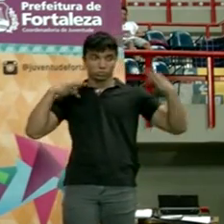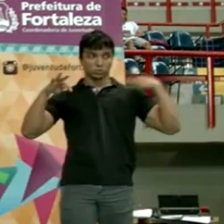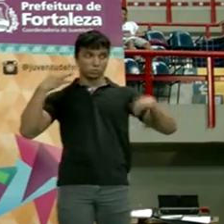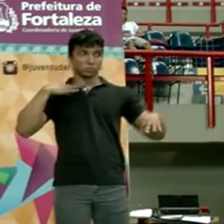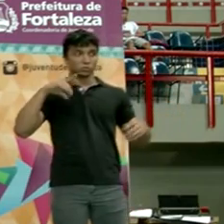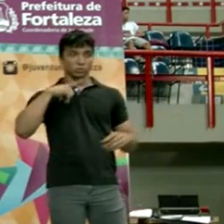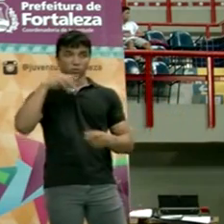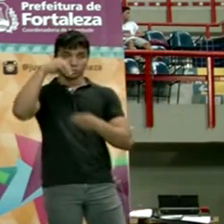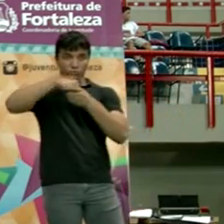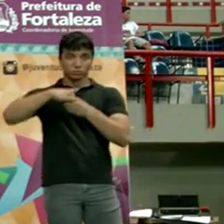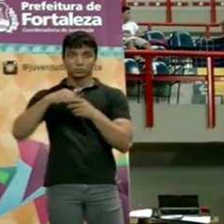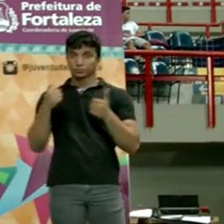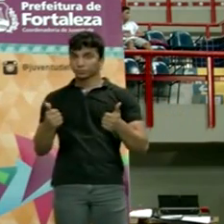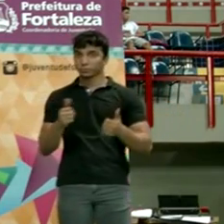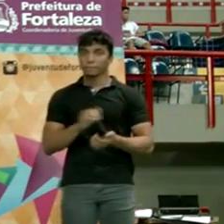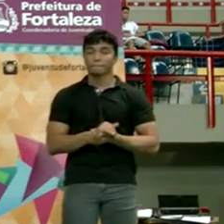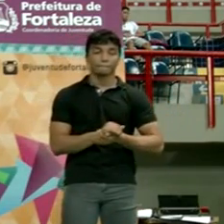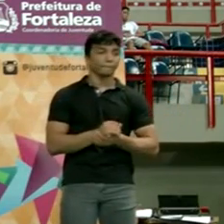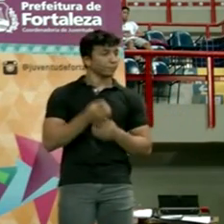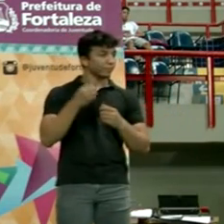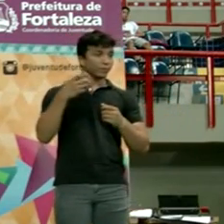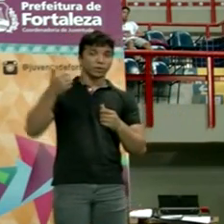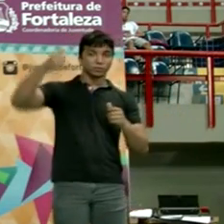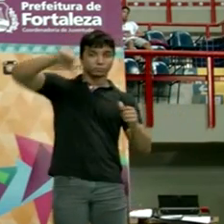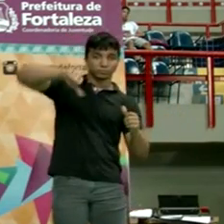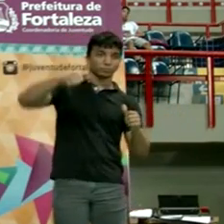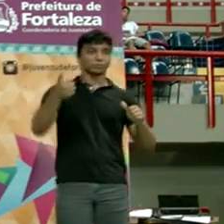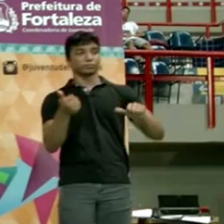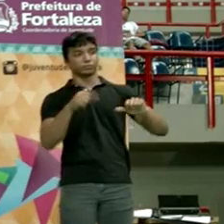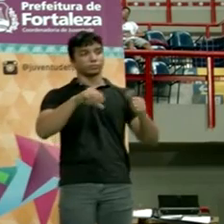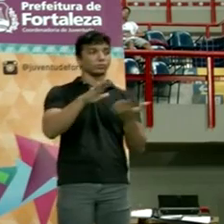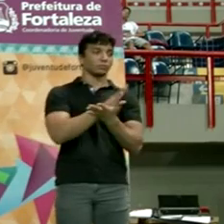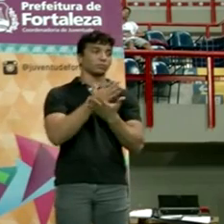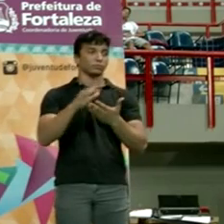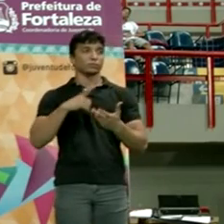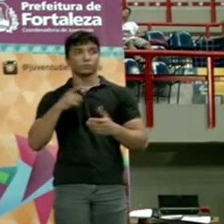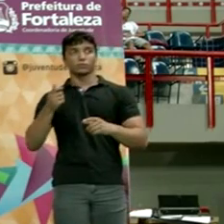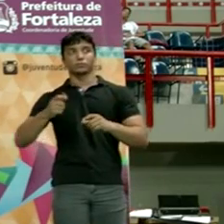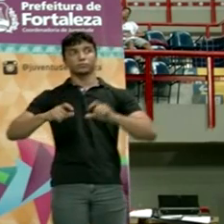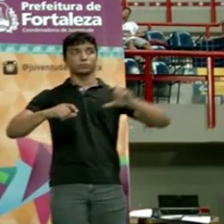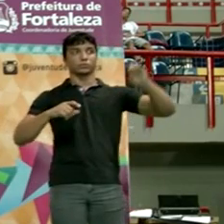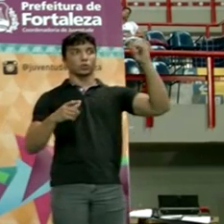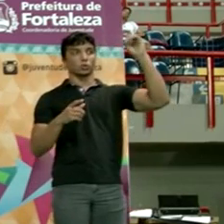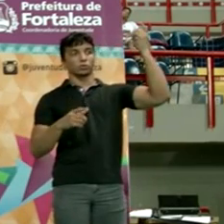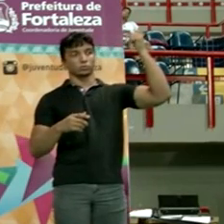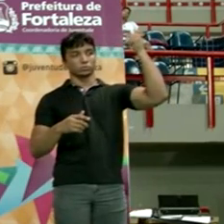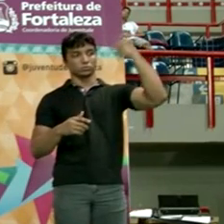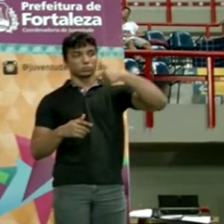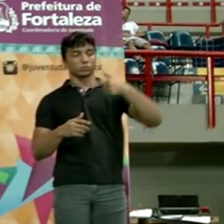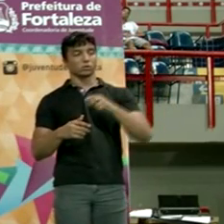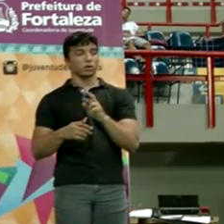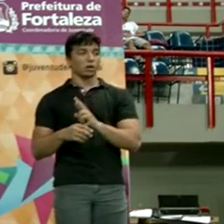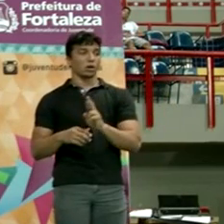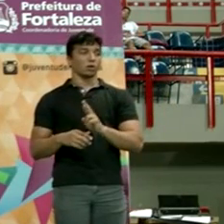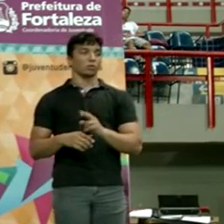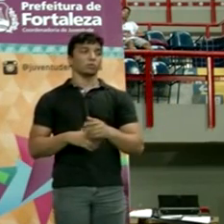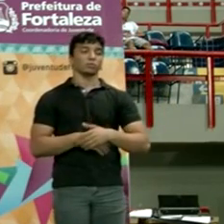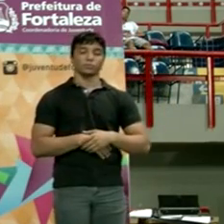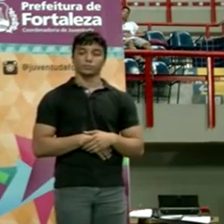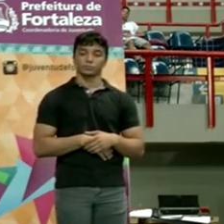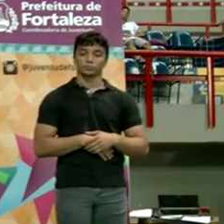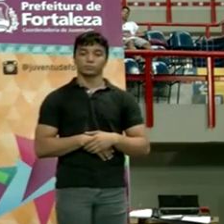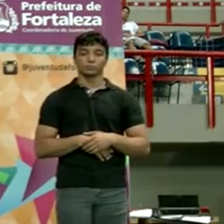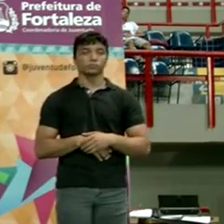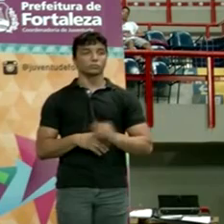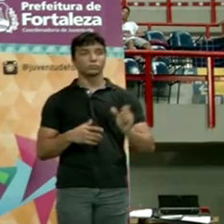turismo interno. Então há vantagens e desvantagens no aumento do valor do dólar.